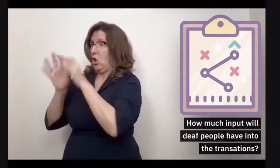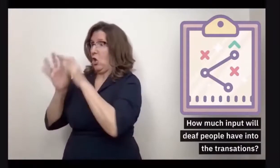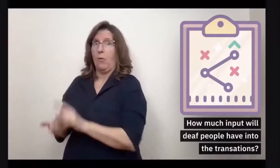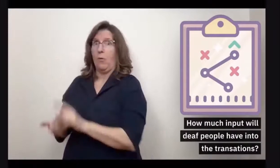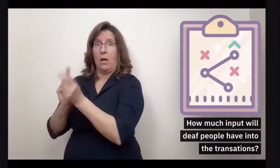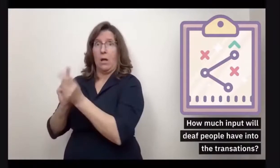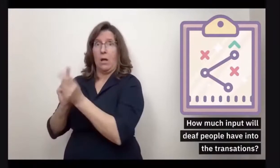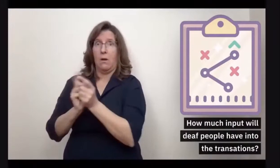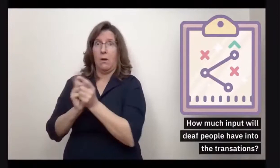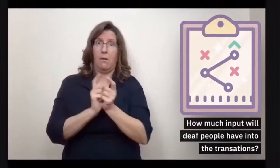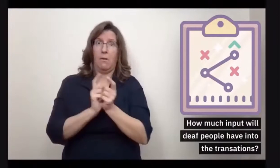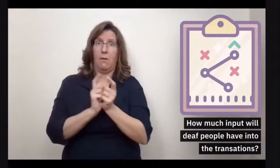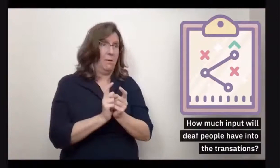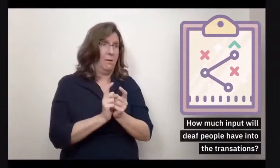se deben olvidar.